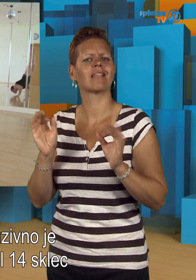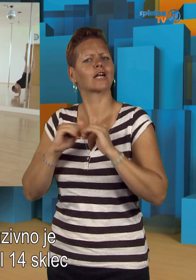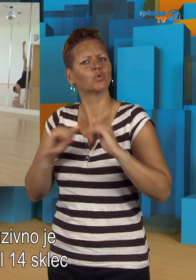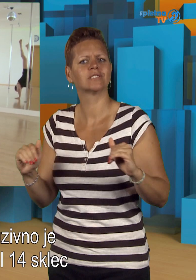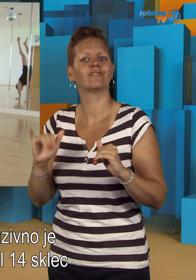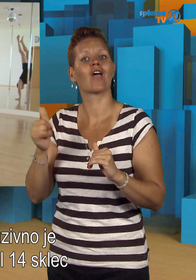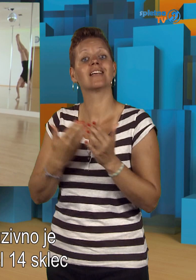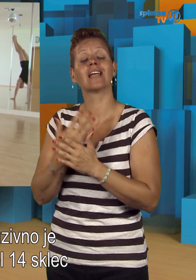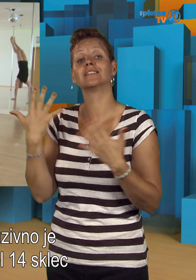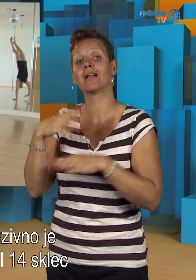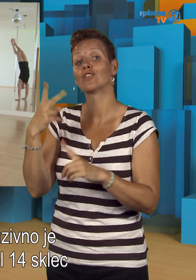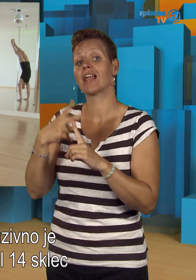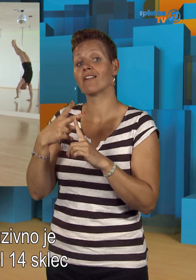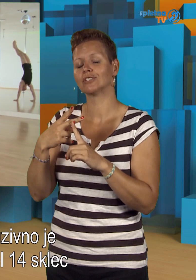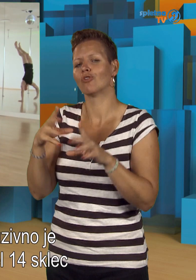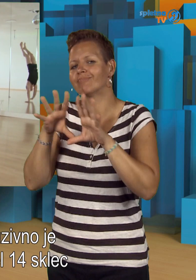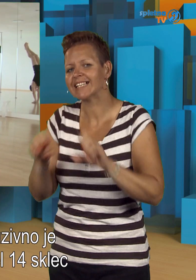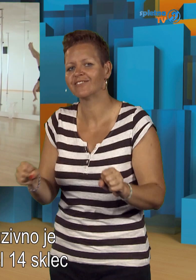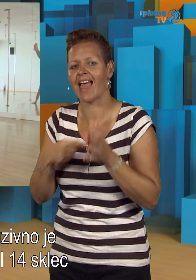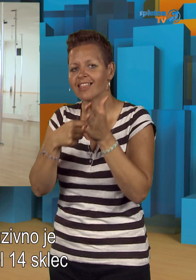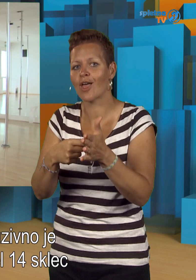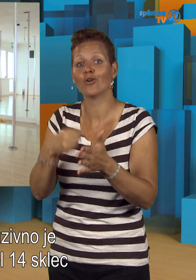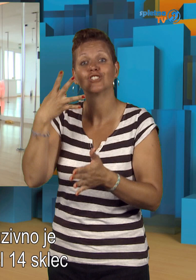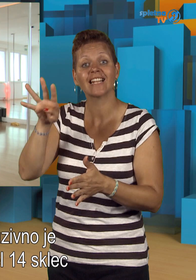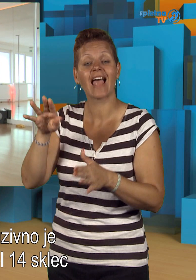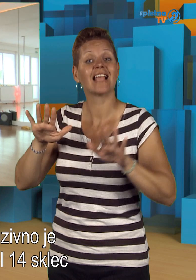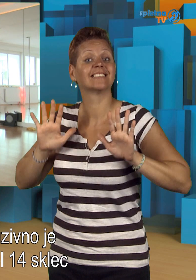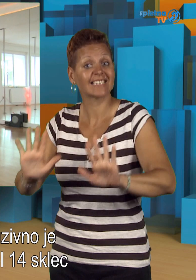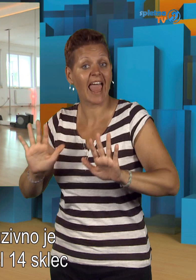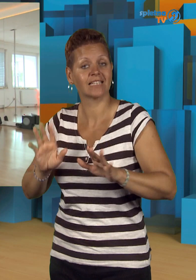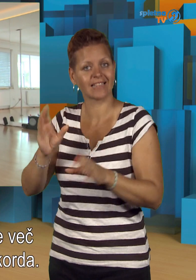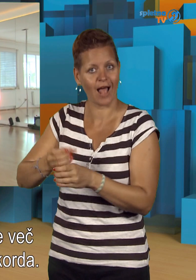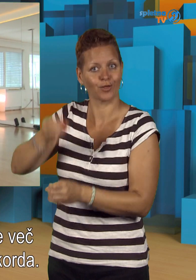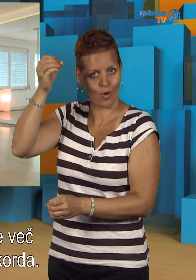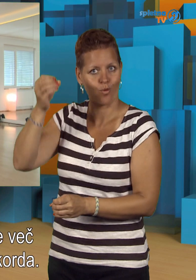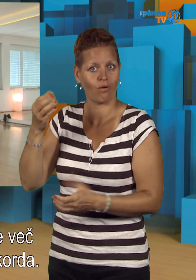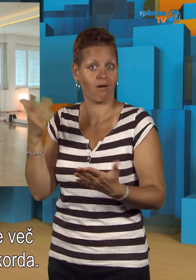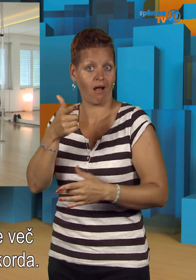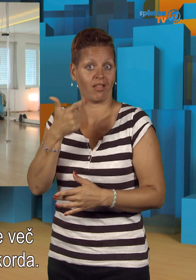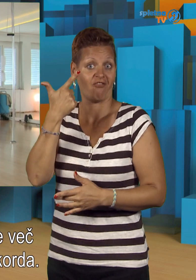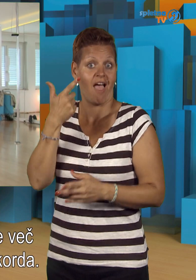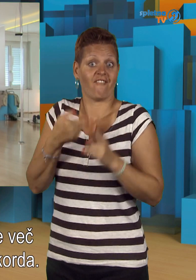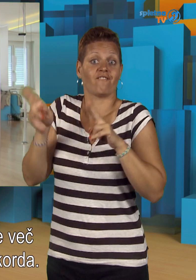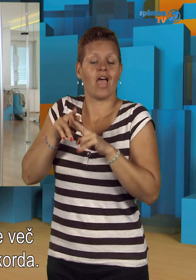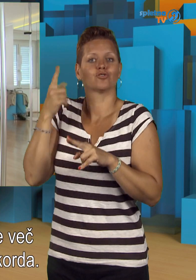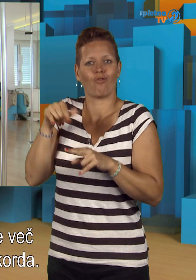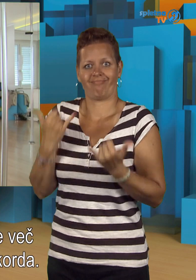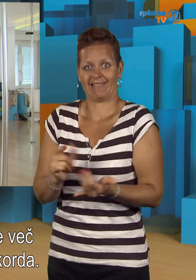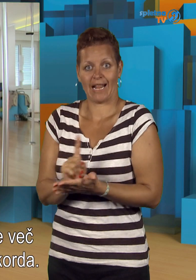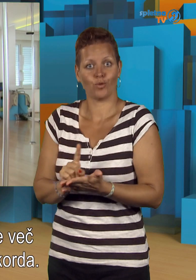Premierno in ekskluzivno je za spletno TV izvedel 14 sklec na drogu, kar 2 več od trenutnega